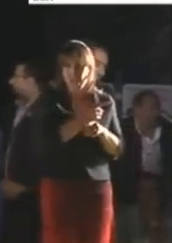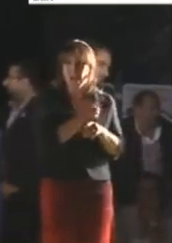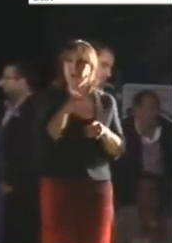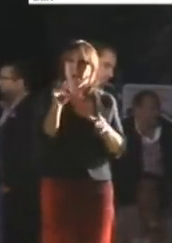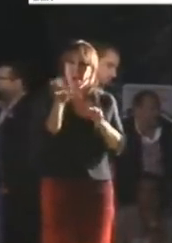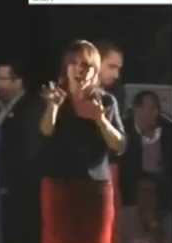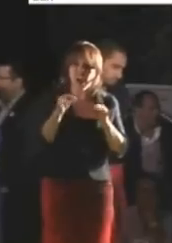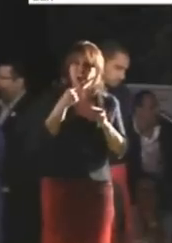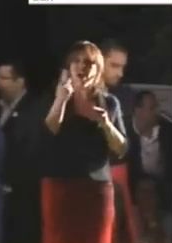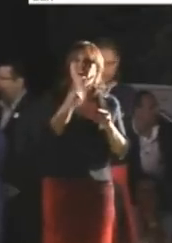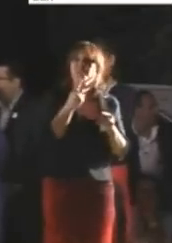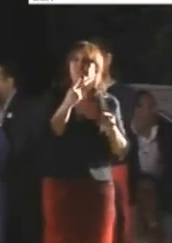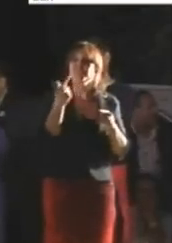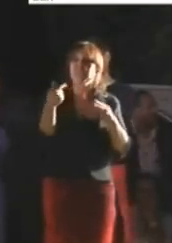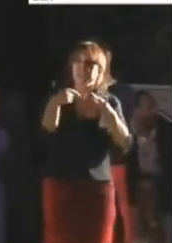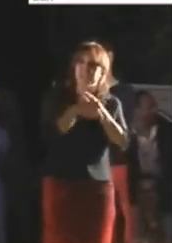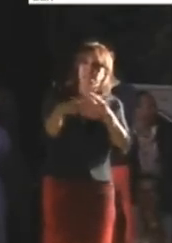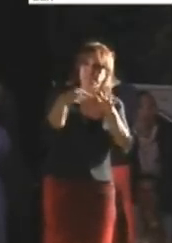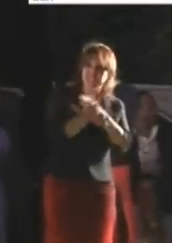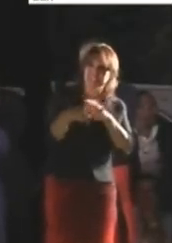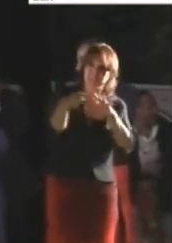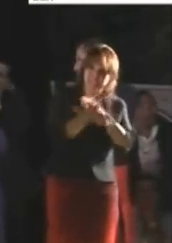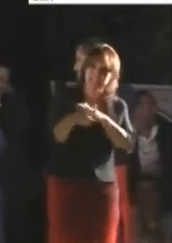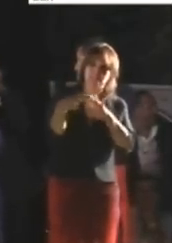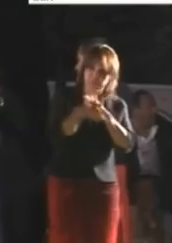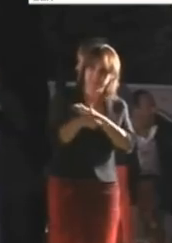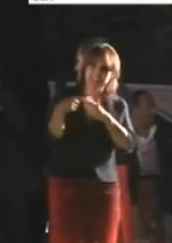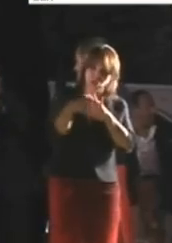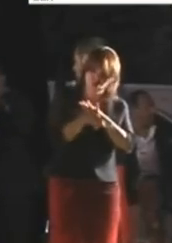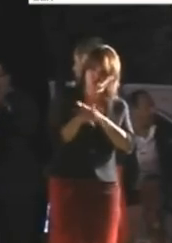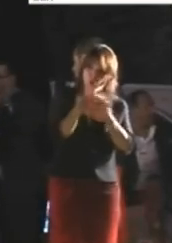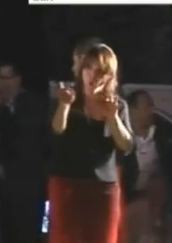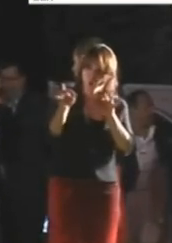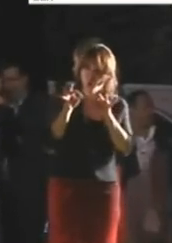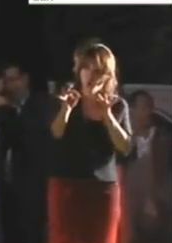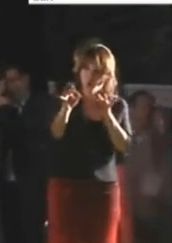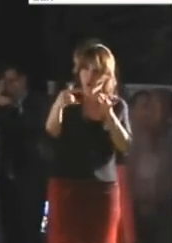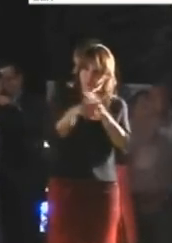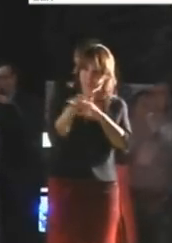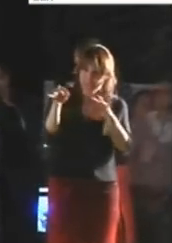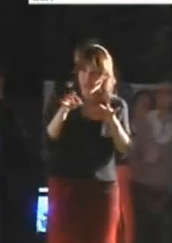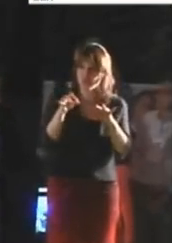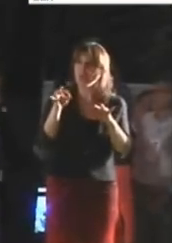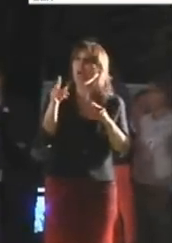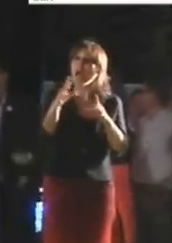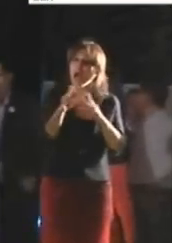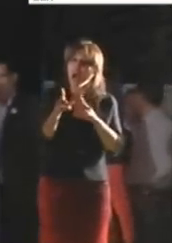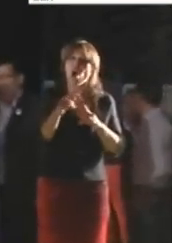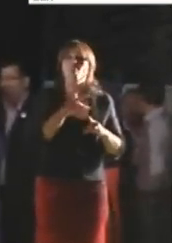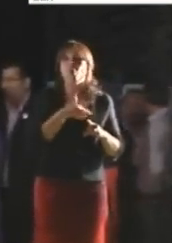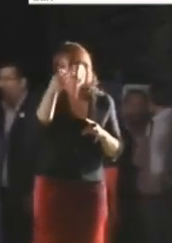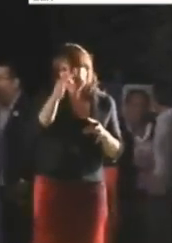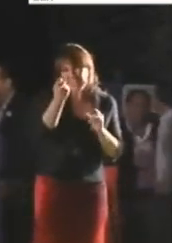L'immigrazione, bisogna stare attenti sull'immigrazione. È vero, hai ragione, hai perfettamente ragione. Va, ci va meno cuore e meno